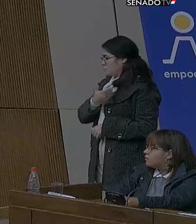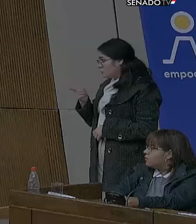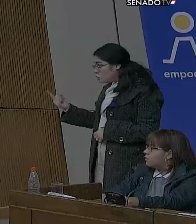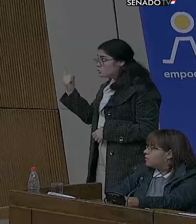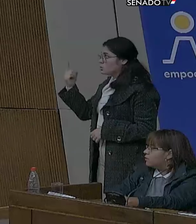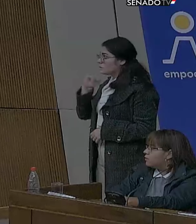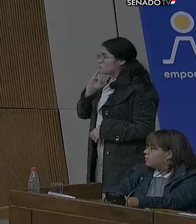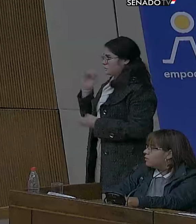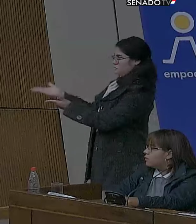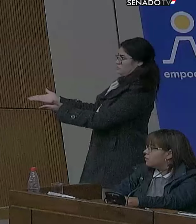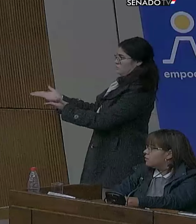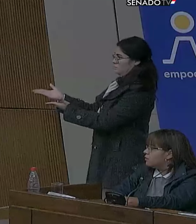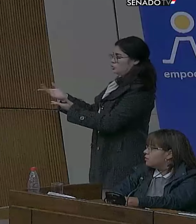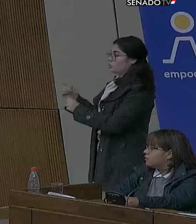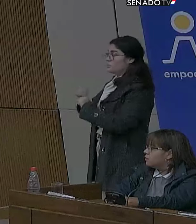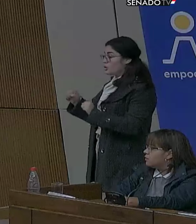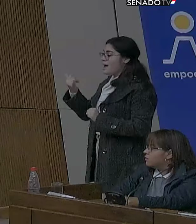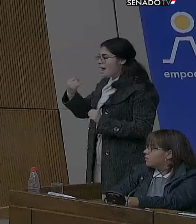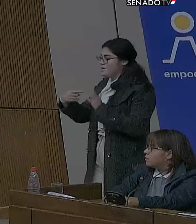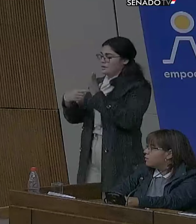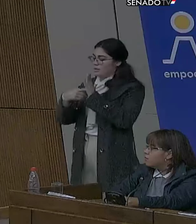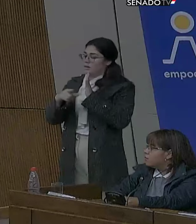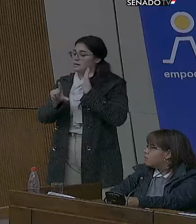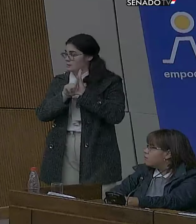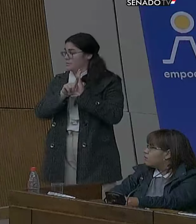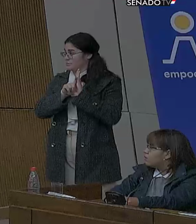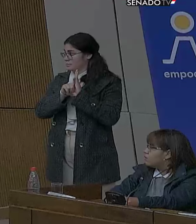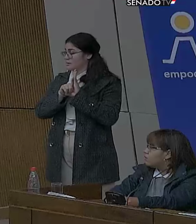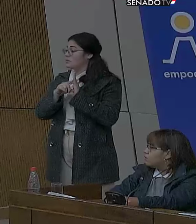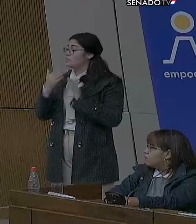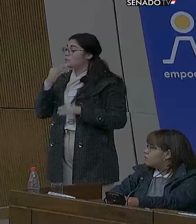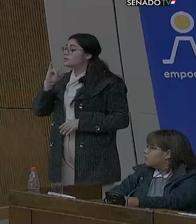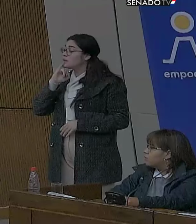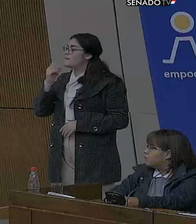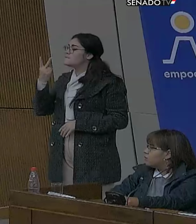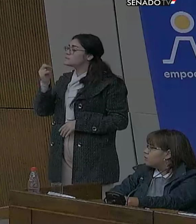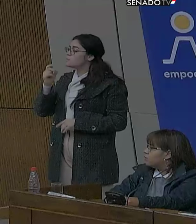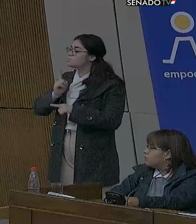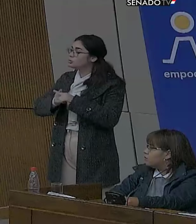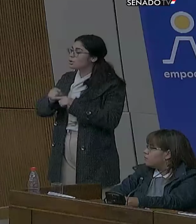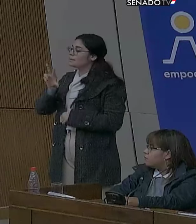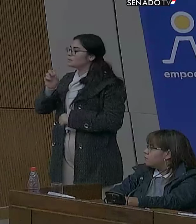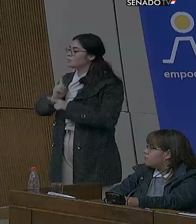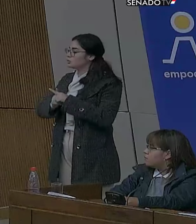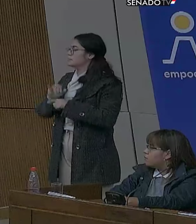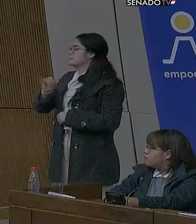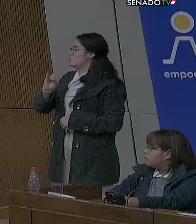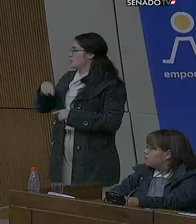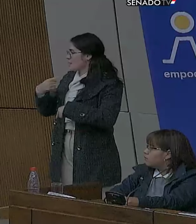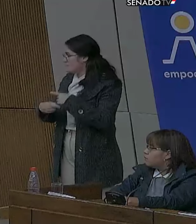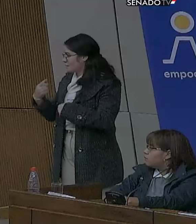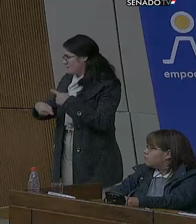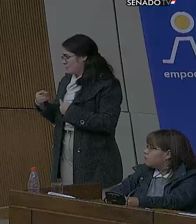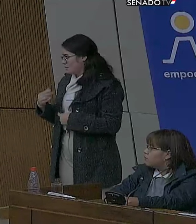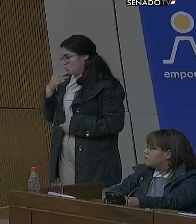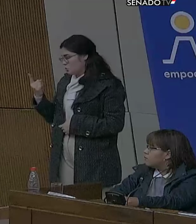en el Congreso Nacional, por ejemplo, hay un intérprete que soy yo, dice. Y la ley dice que debe haber intérpretes Aquí en la ley pone que cada 30